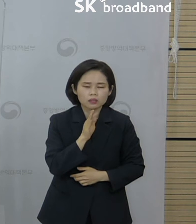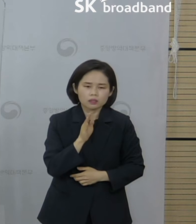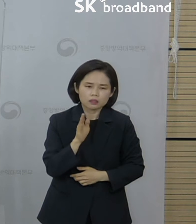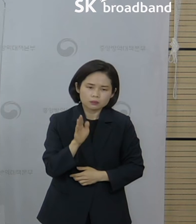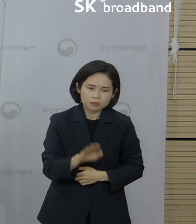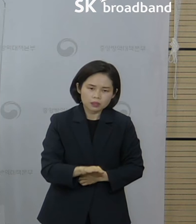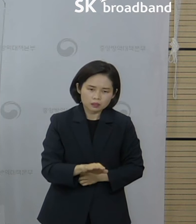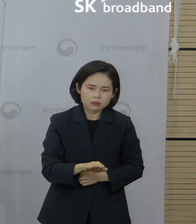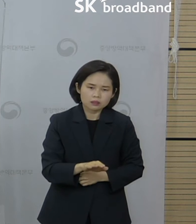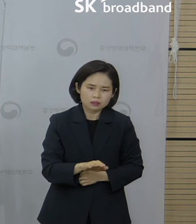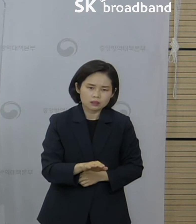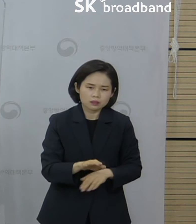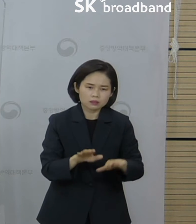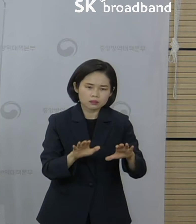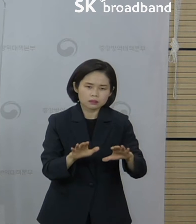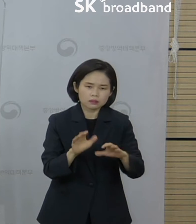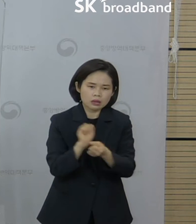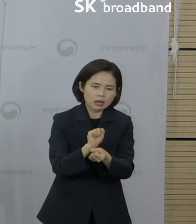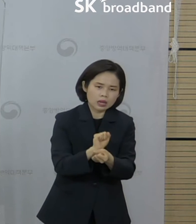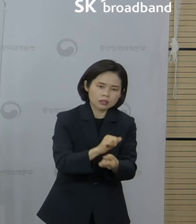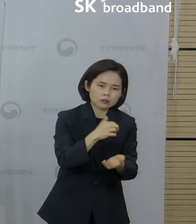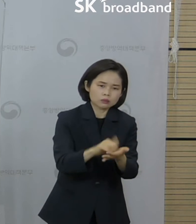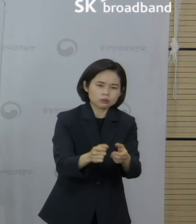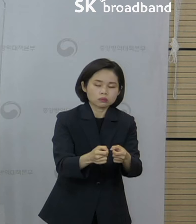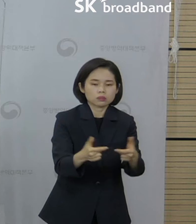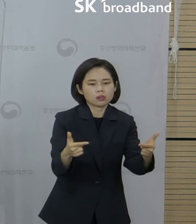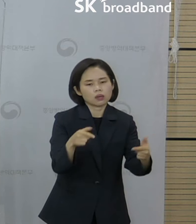송구할 정도로 상황이 좋지 않습니다.